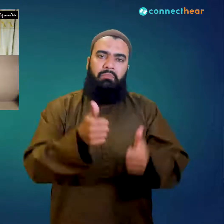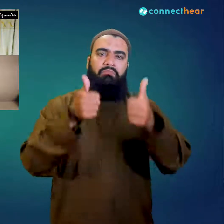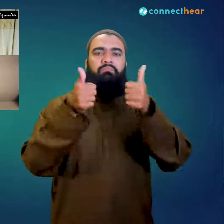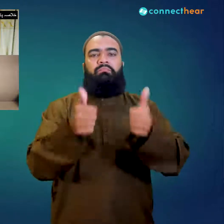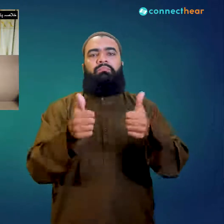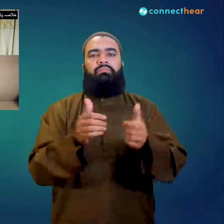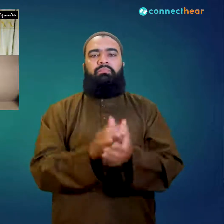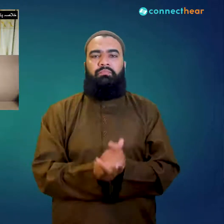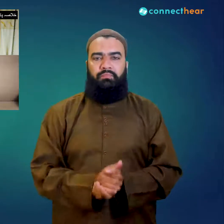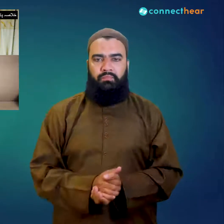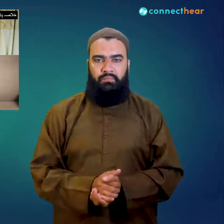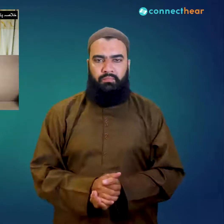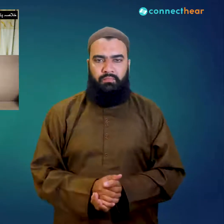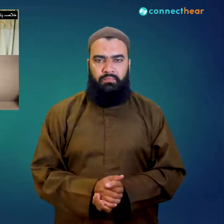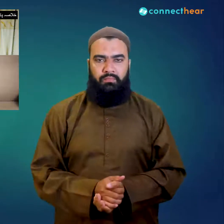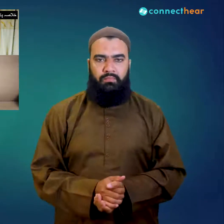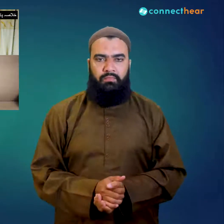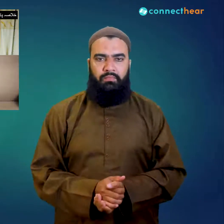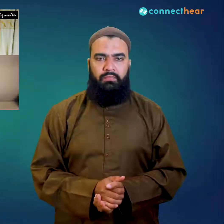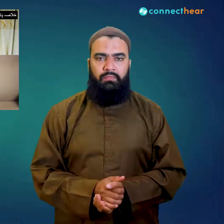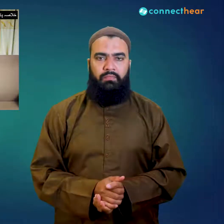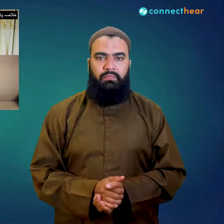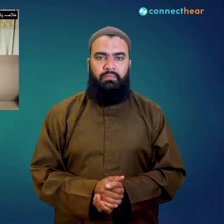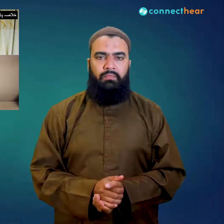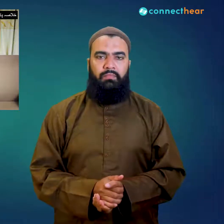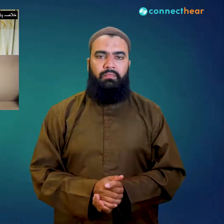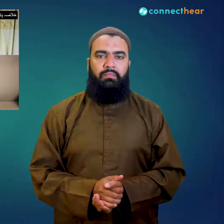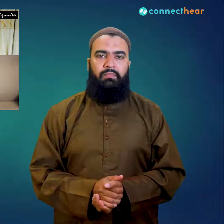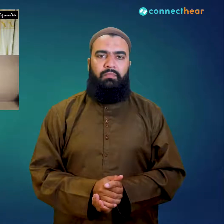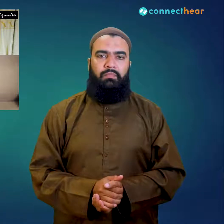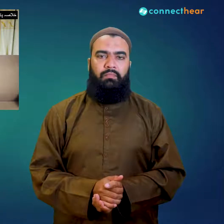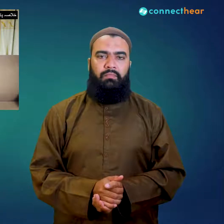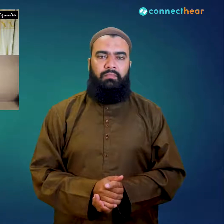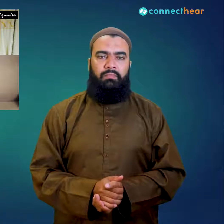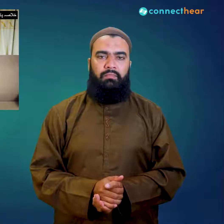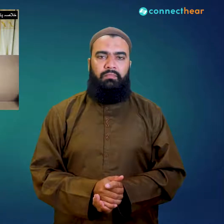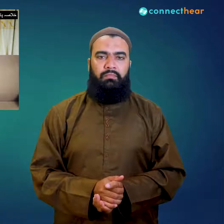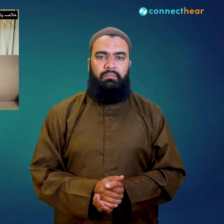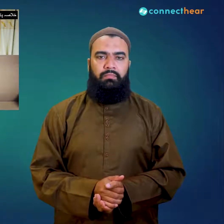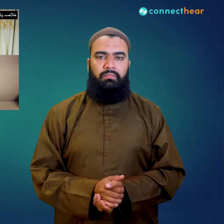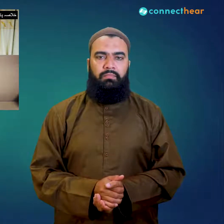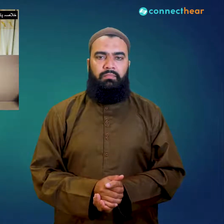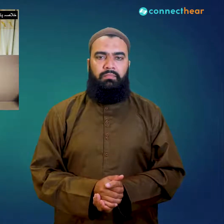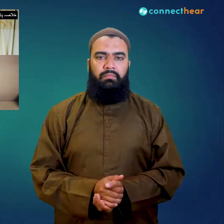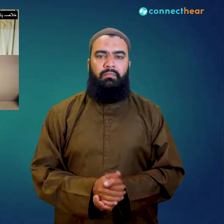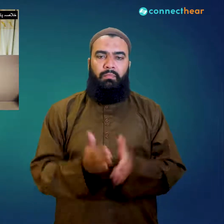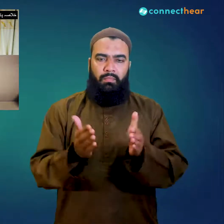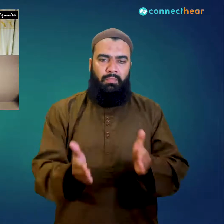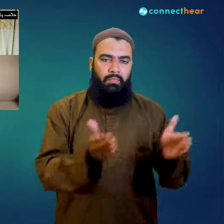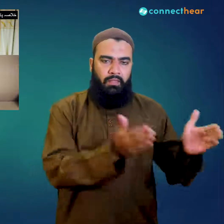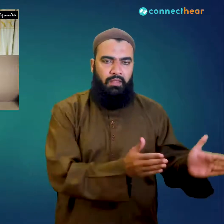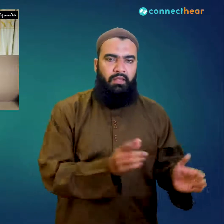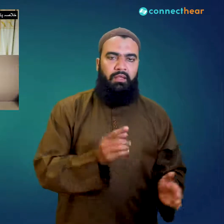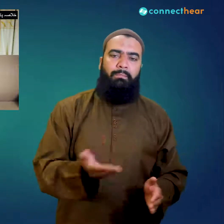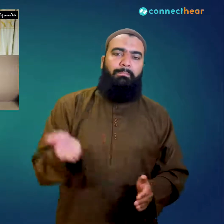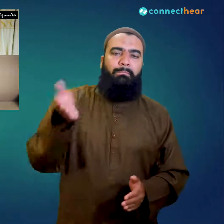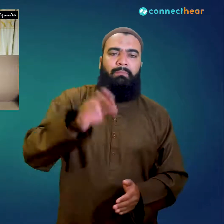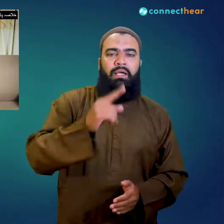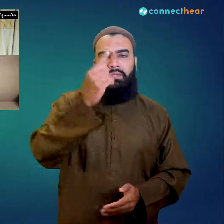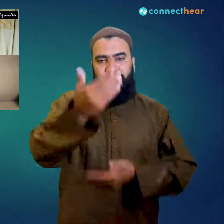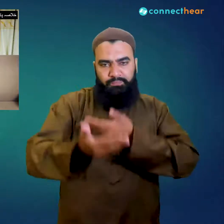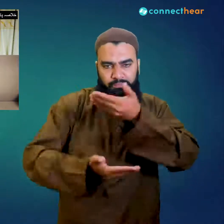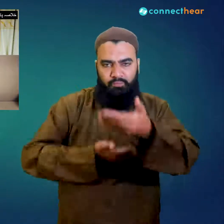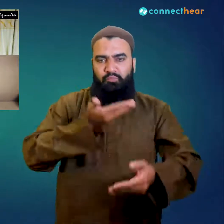اس کے بعد فرمایا کہ اللہ کی راہ میں کیا خرچ کیا جائے۔ آپ صلی اللہ علیہ وسلم سے سوال کیا جاتا ہے، یسألونک